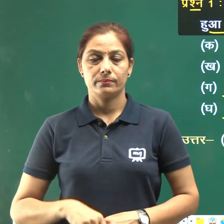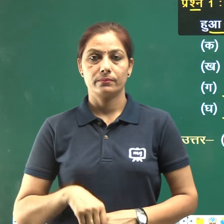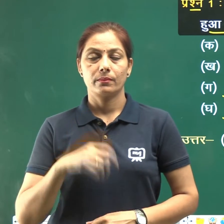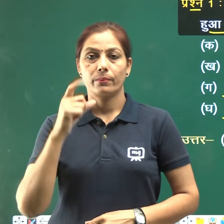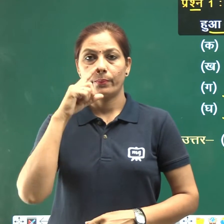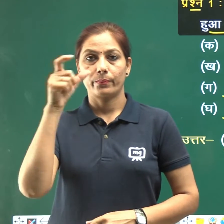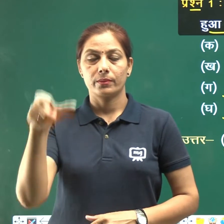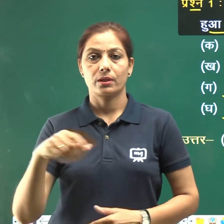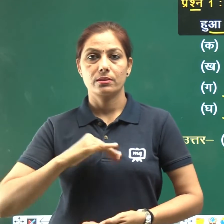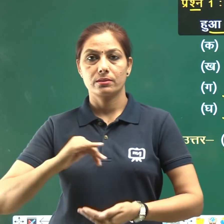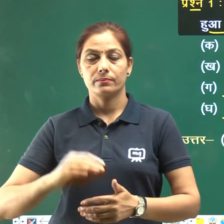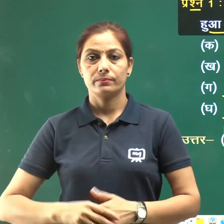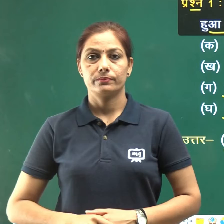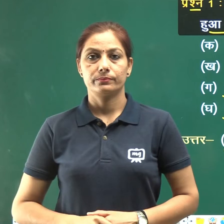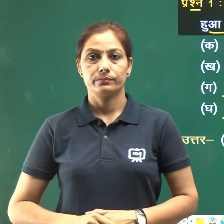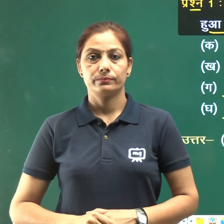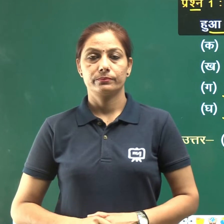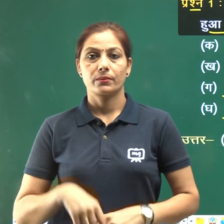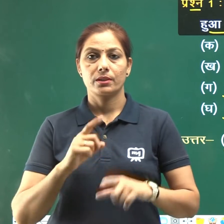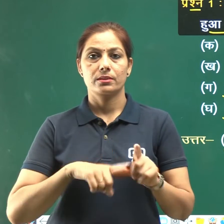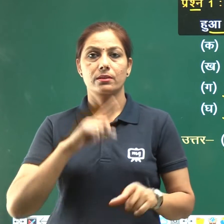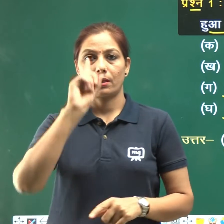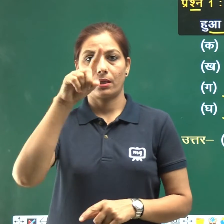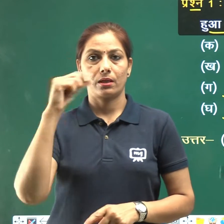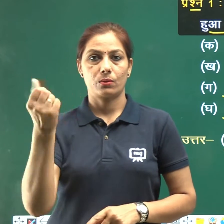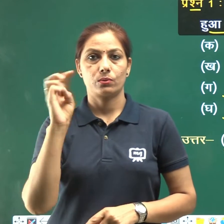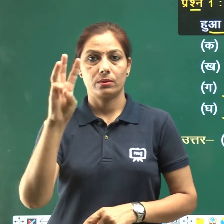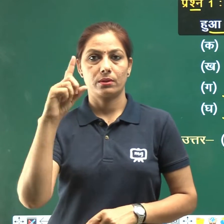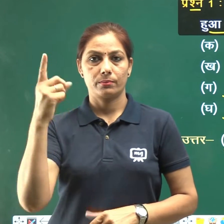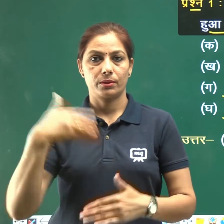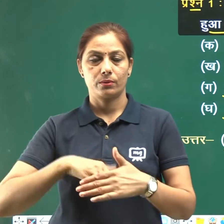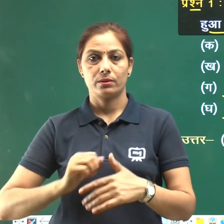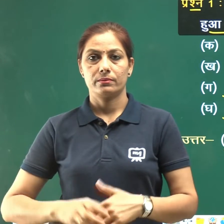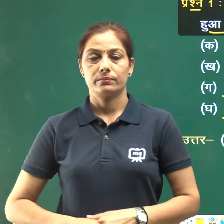मन्नू भंडारी का जन्म सन 1931 में हुआ।